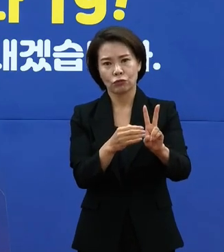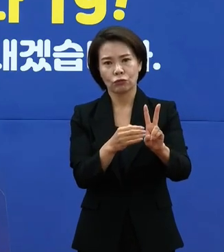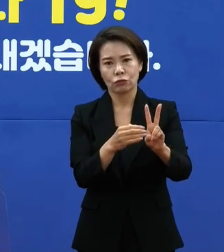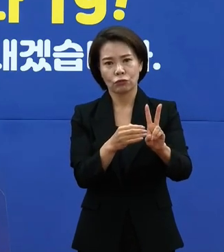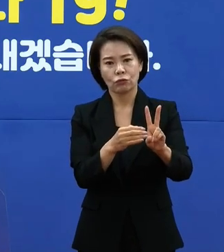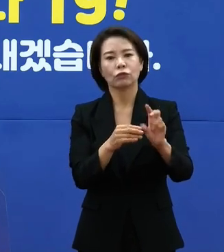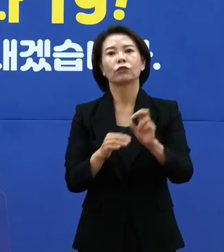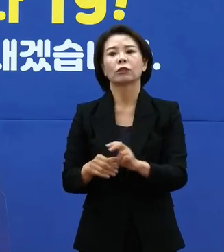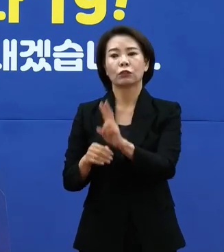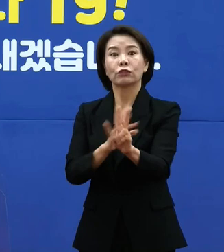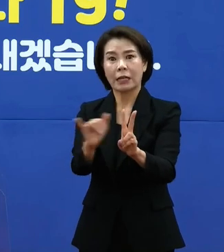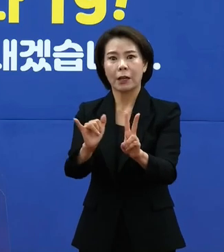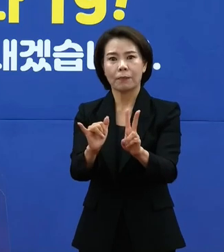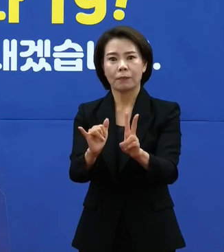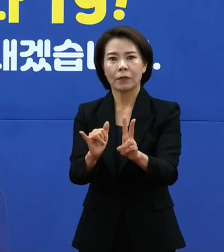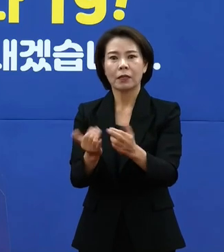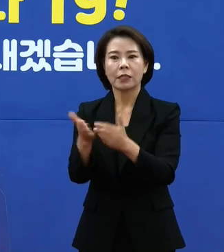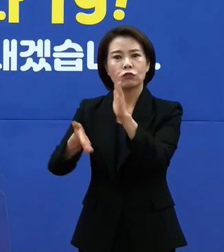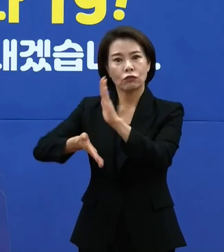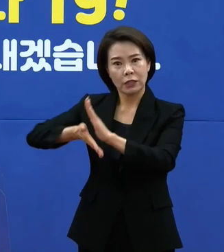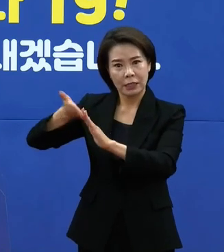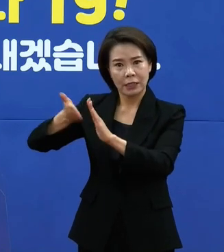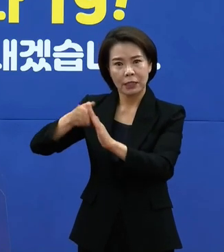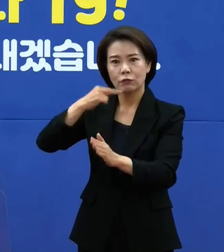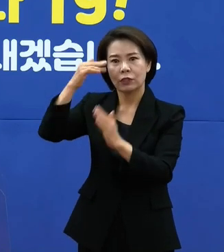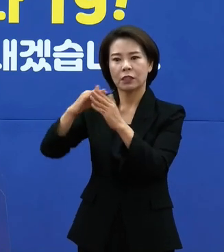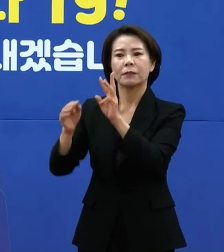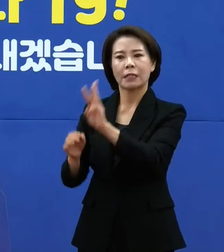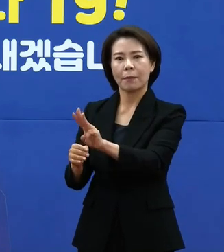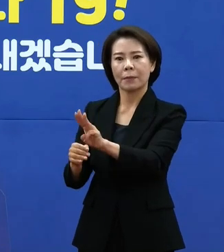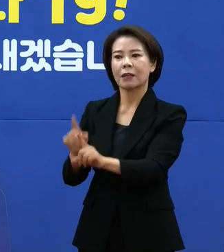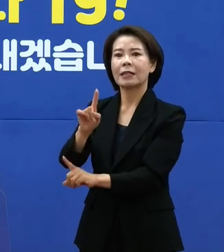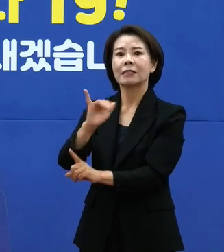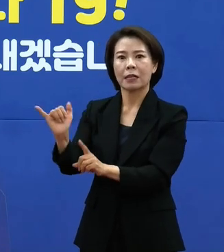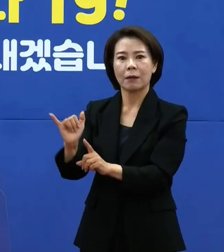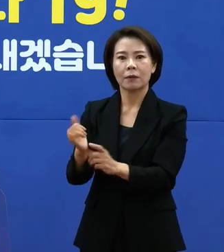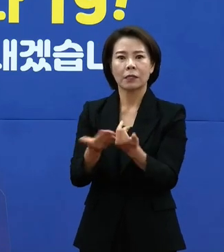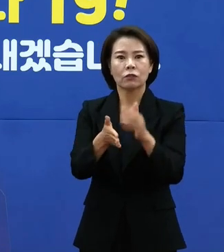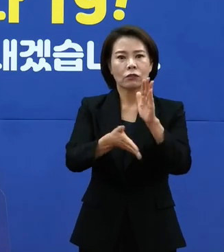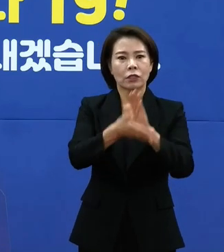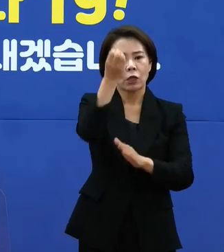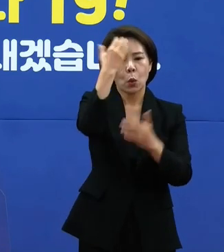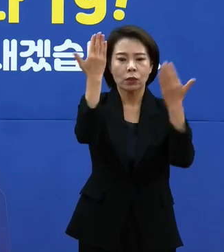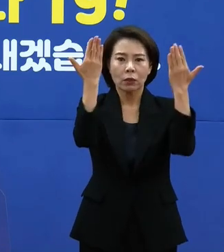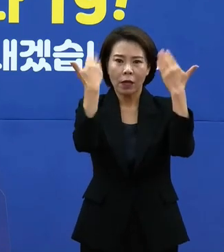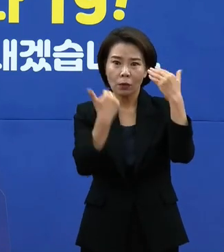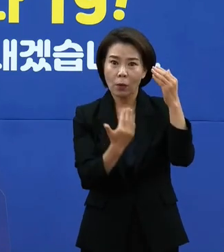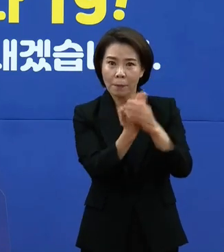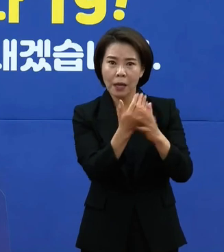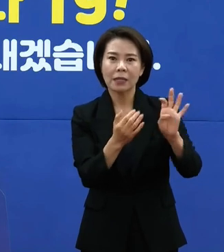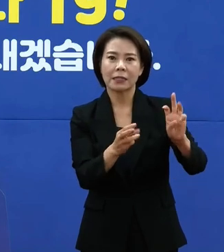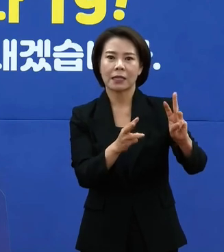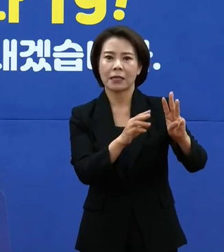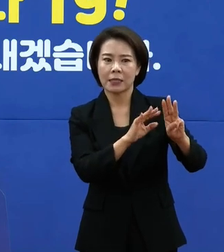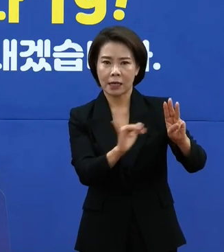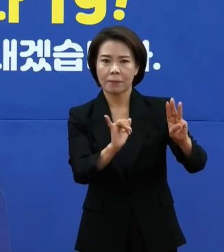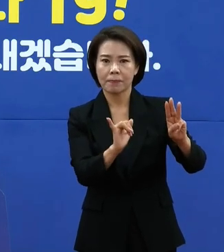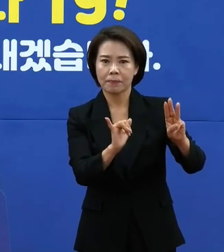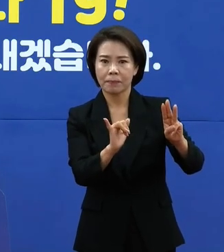2에서 2명, 제주시 유흥주점 3에서 1명, 그리고 제주시 고등학교 발에서 3명,